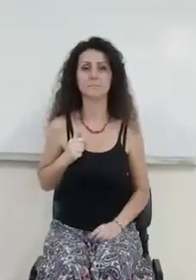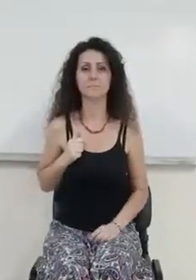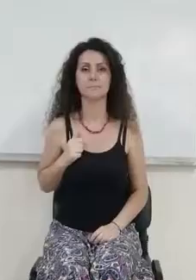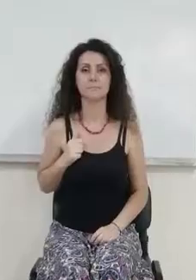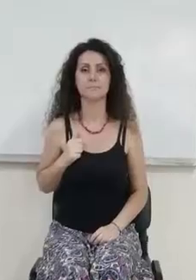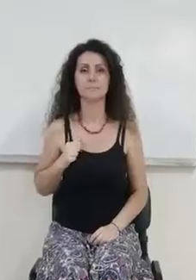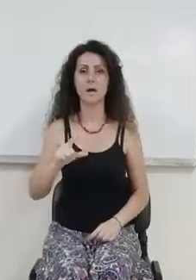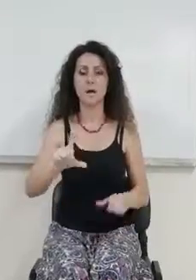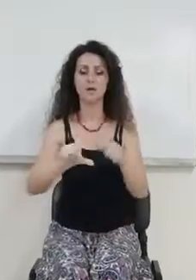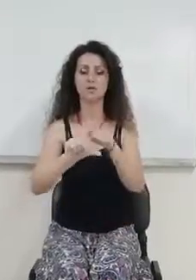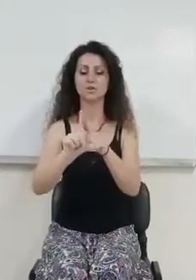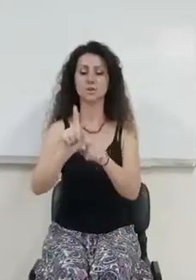Jandarma,